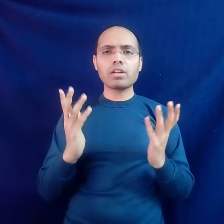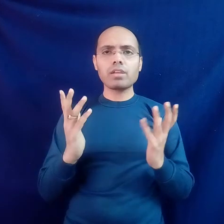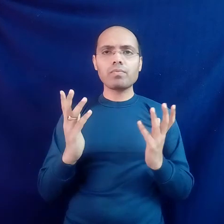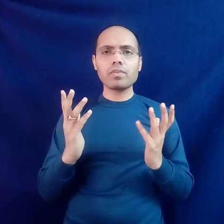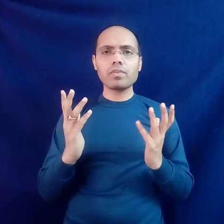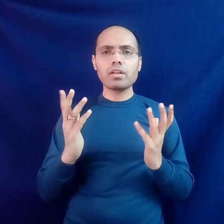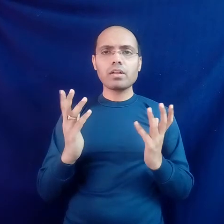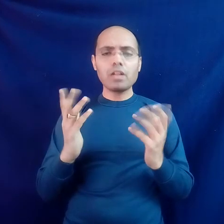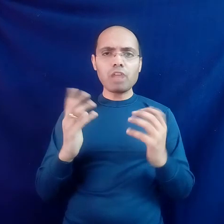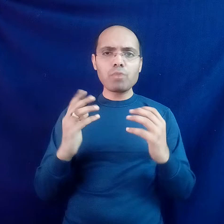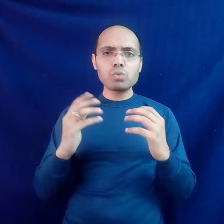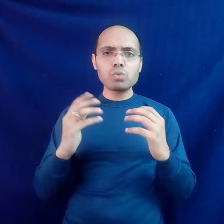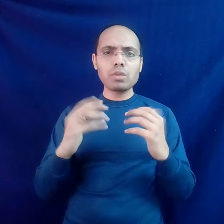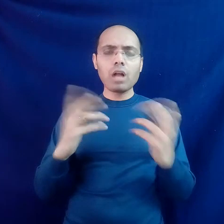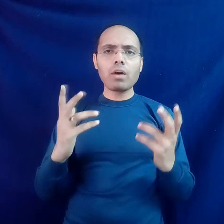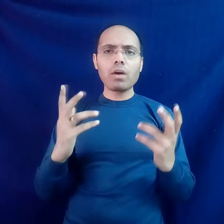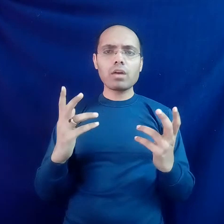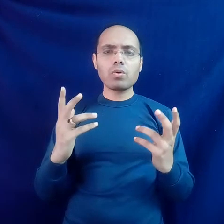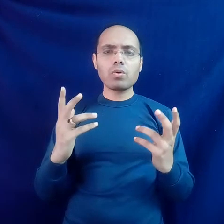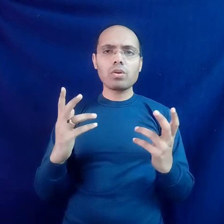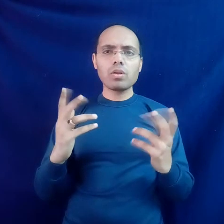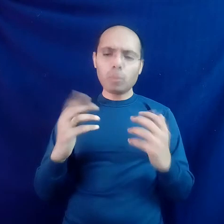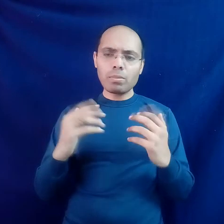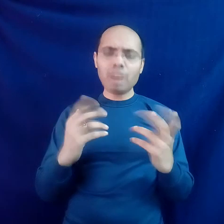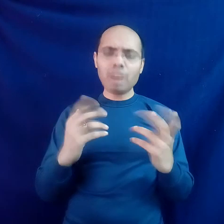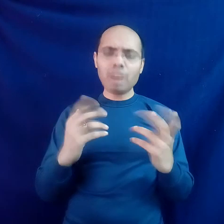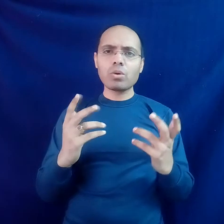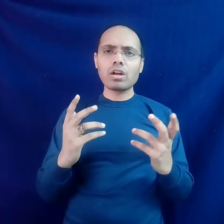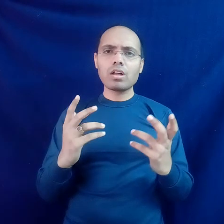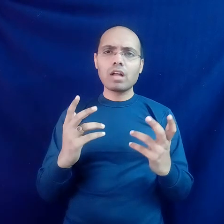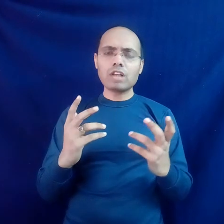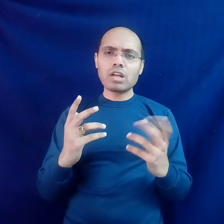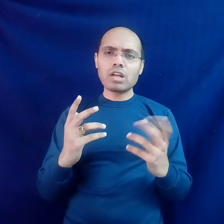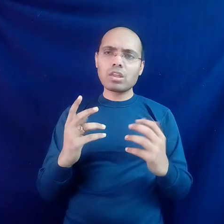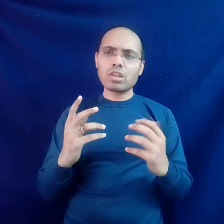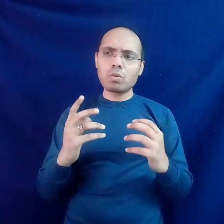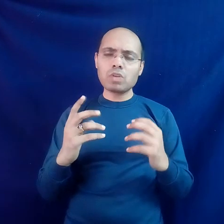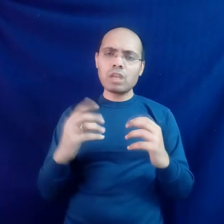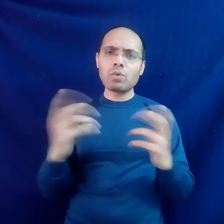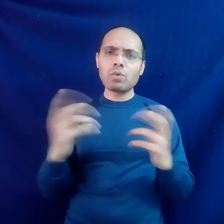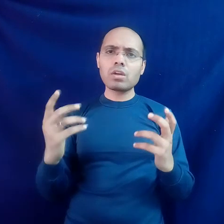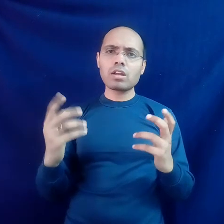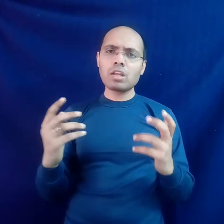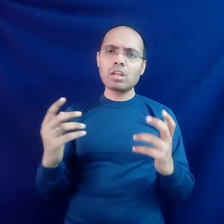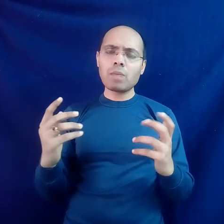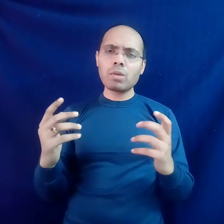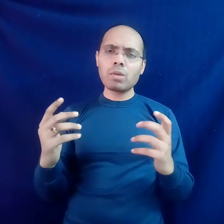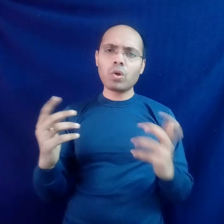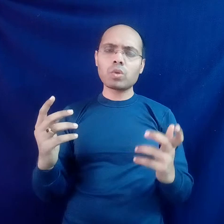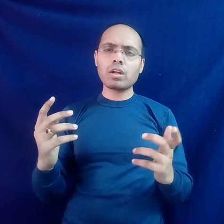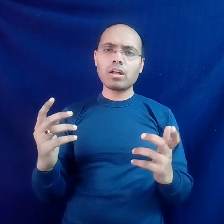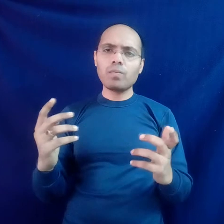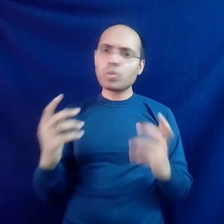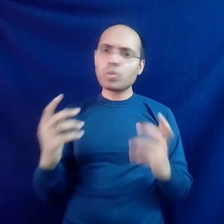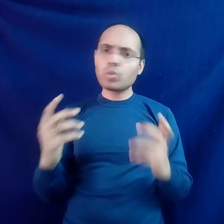है, लाइफ में कुछ बदलाव आ गए हो, कोई बीमार हो गया, अचानक से कुछ अनइवन होने लगे, धंधे पानी में लॉस होने लगे, तो समझ